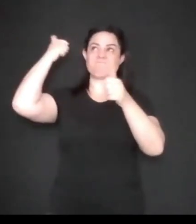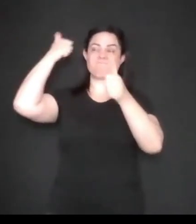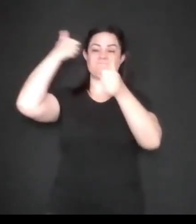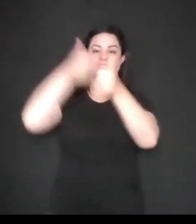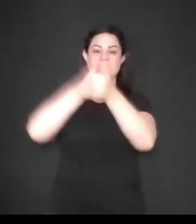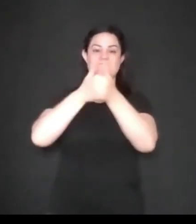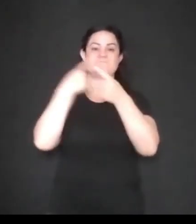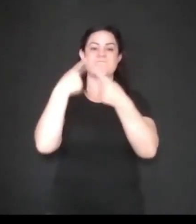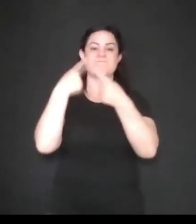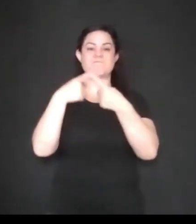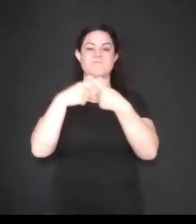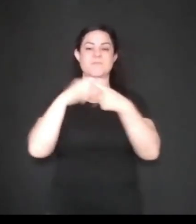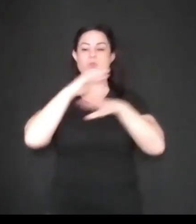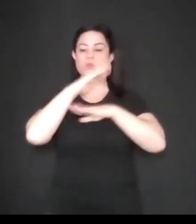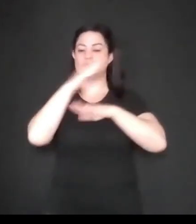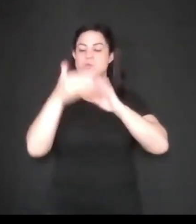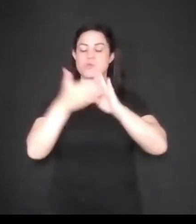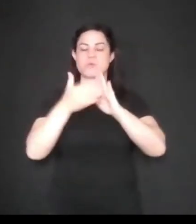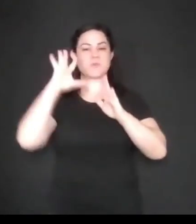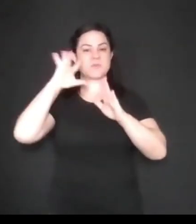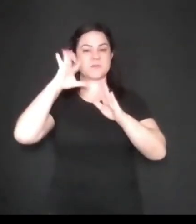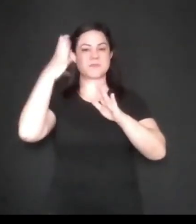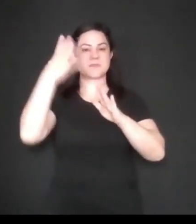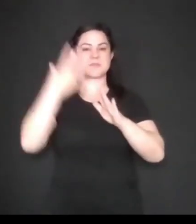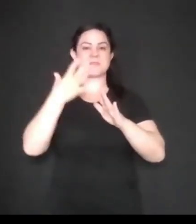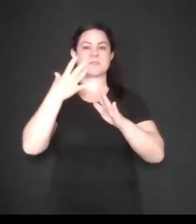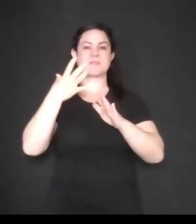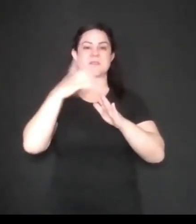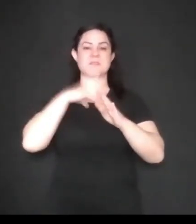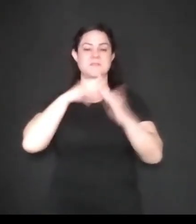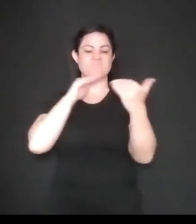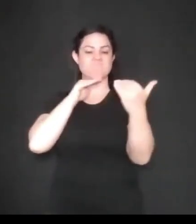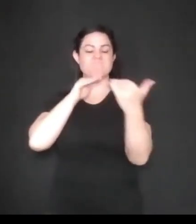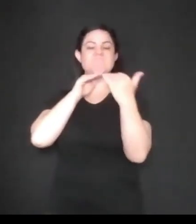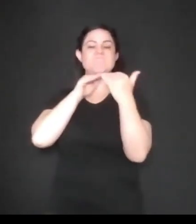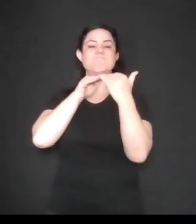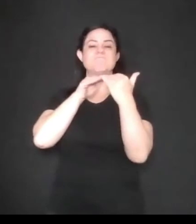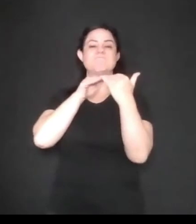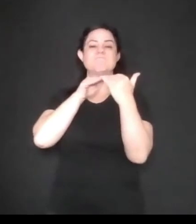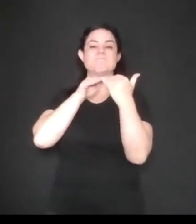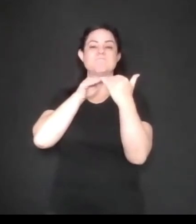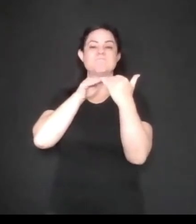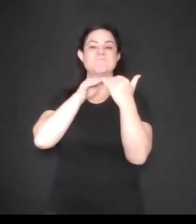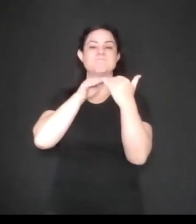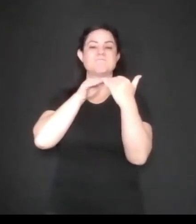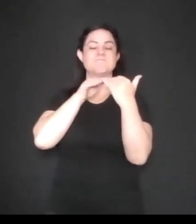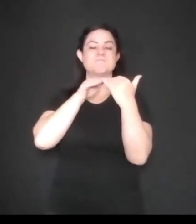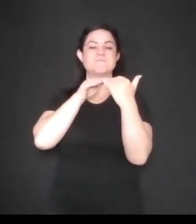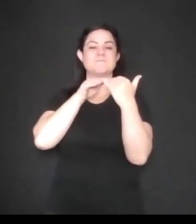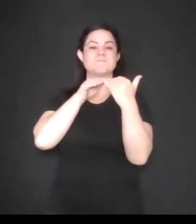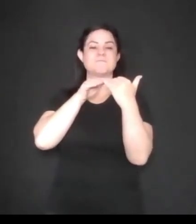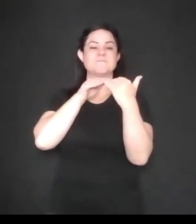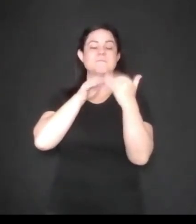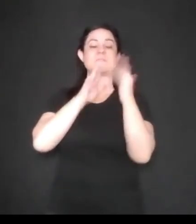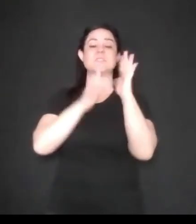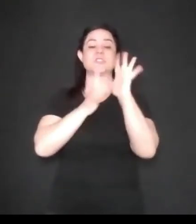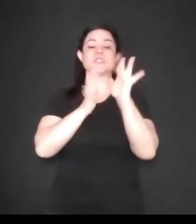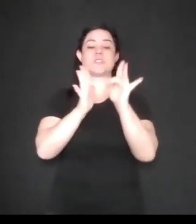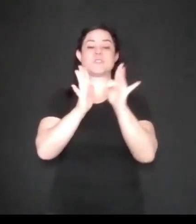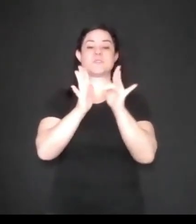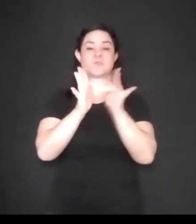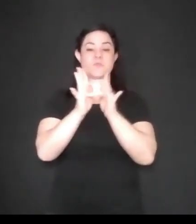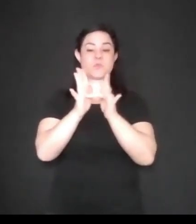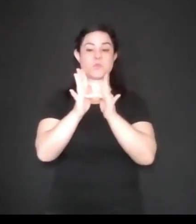a cerimônia, Deus se tornava favorável. Entendeu? Jesus é a nossa